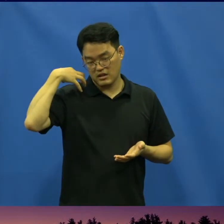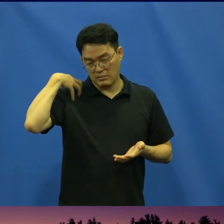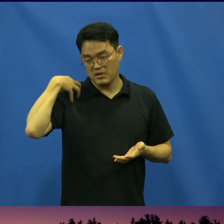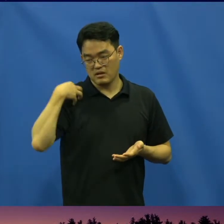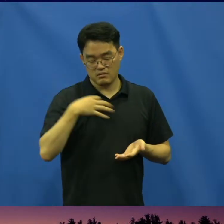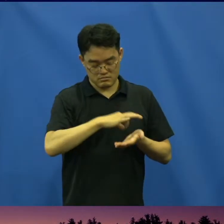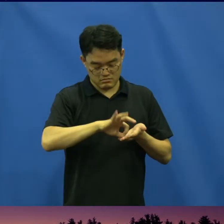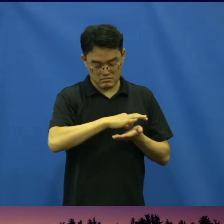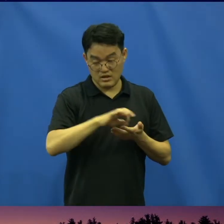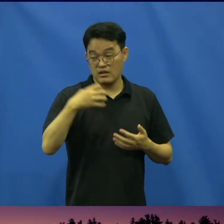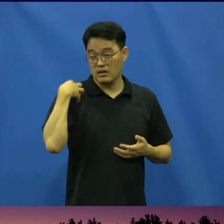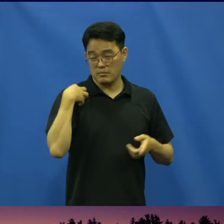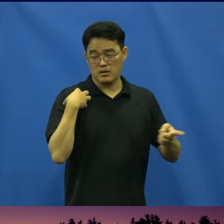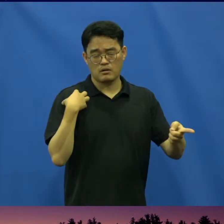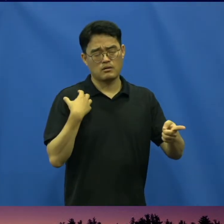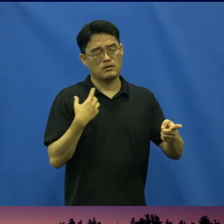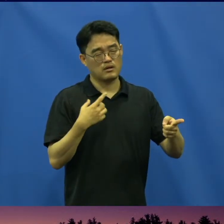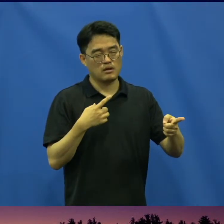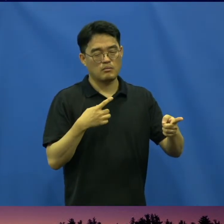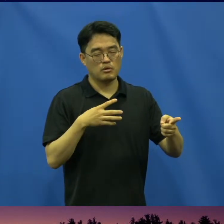근데 잘못 똑똑한 거죠, 여러분.